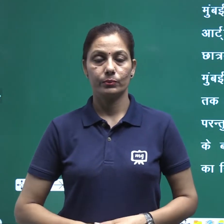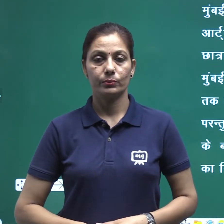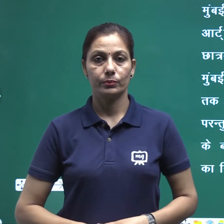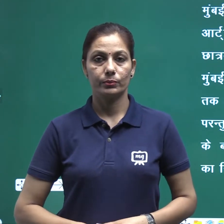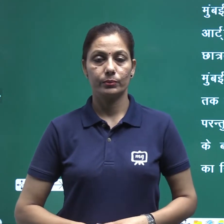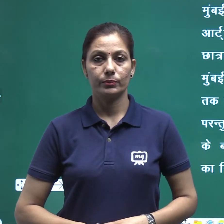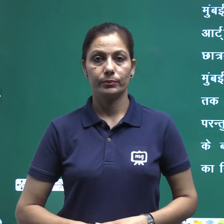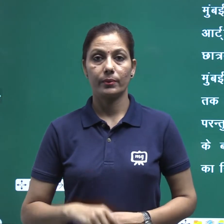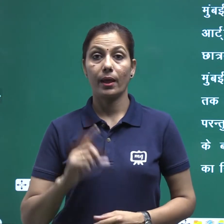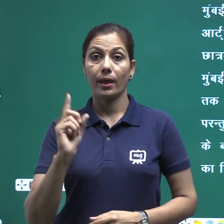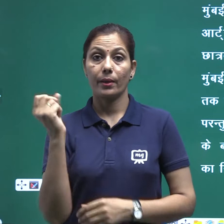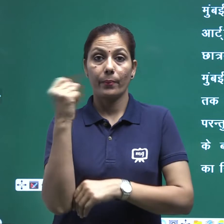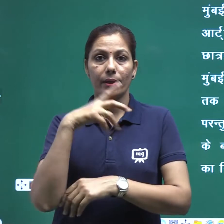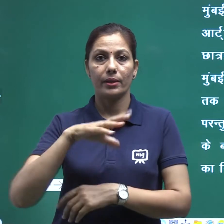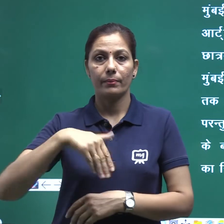महीने भर बाद